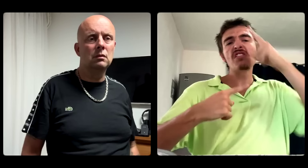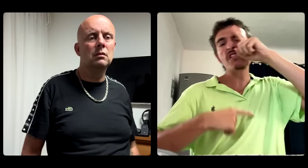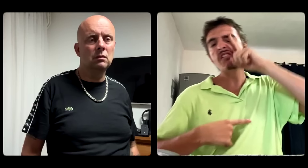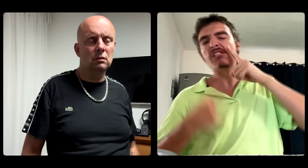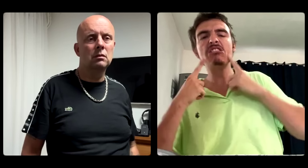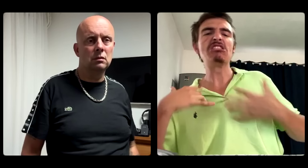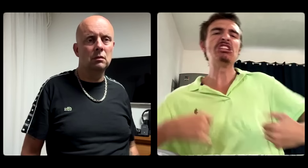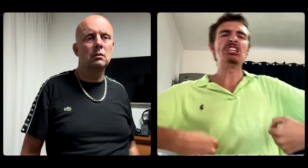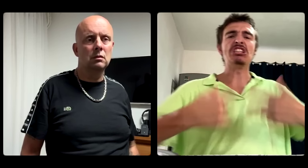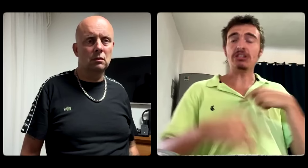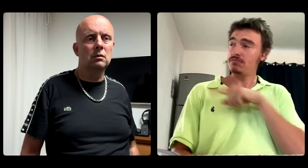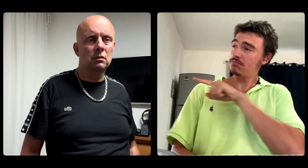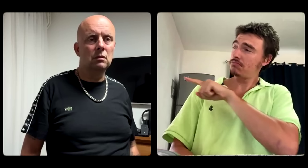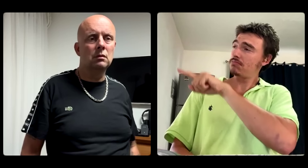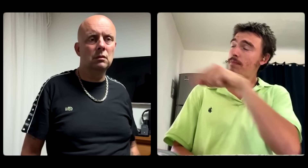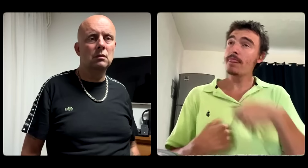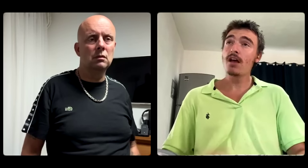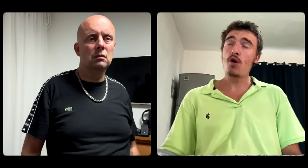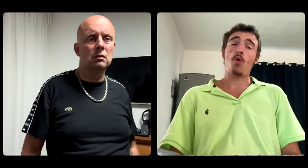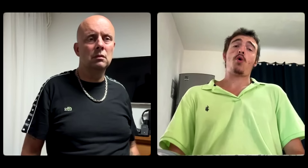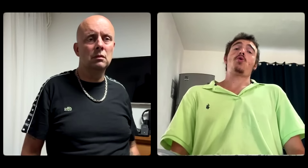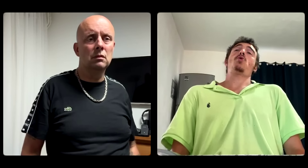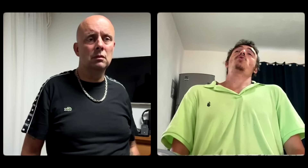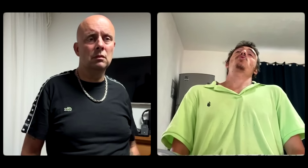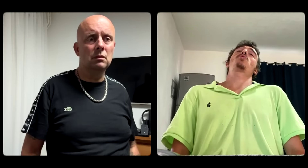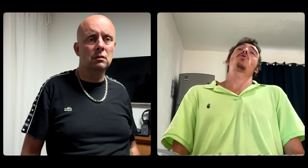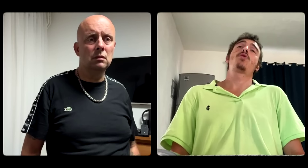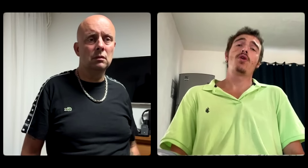Nee, die DNA zit er nog in, geloof me.